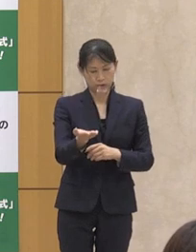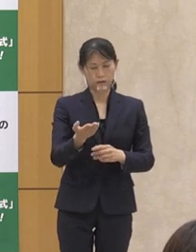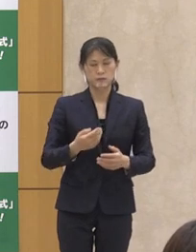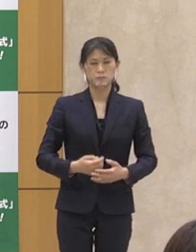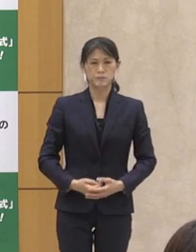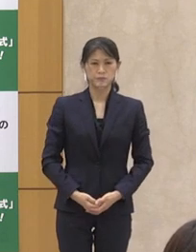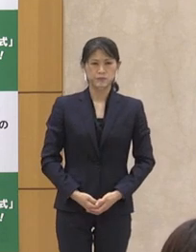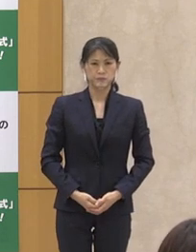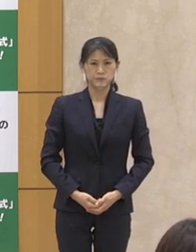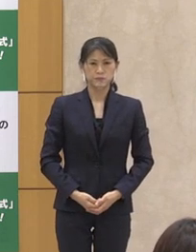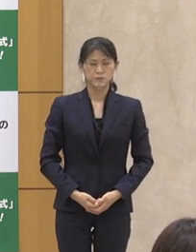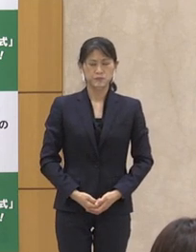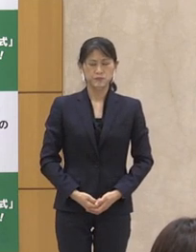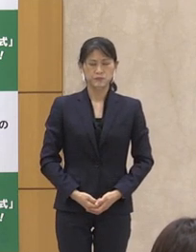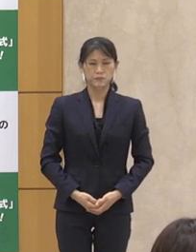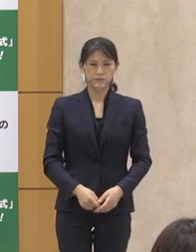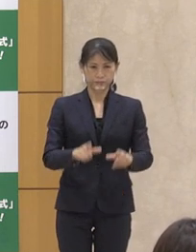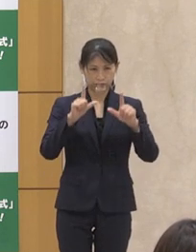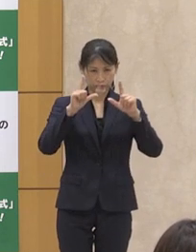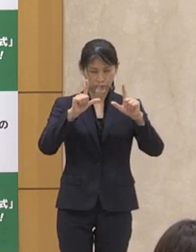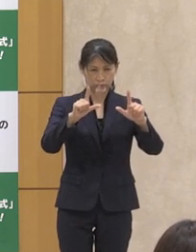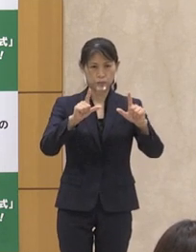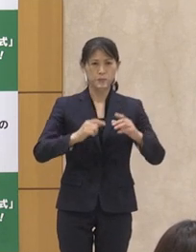はい、まず